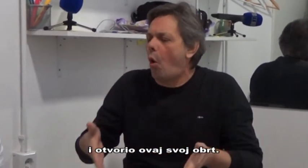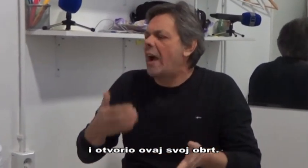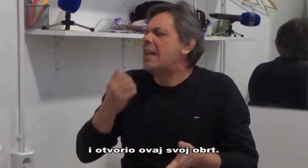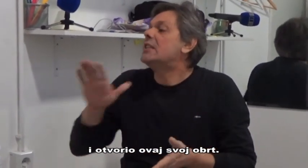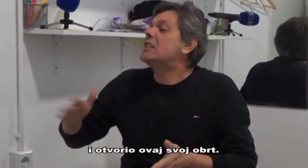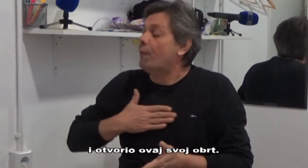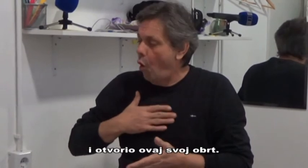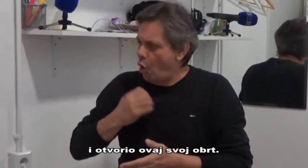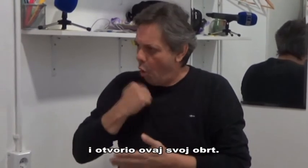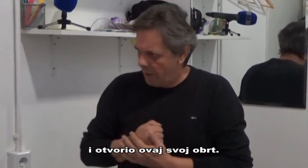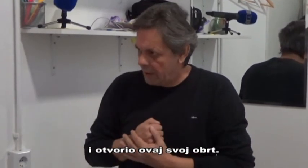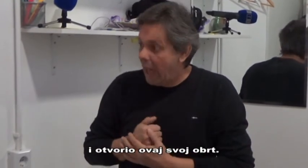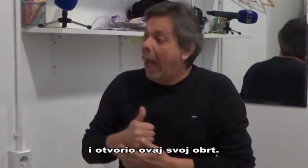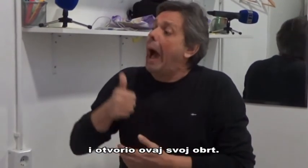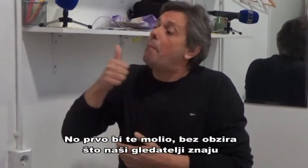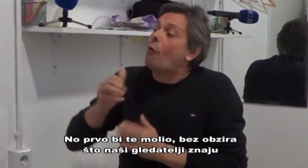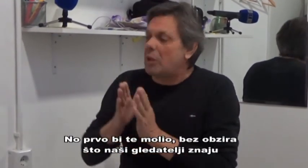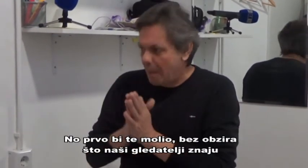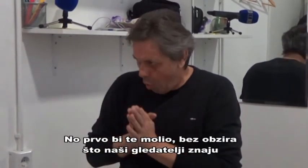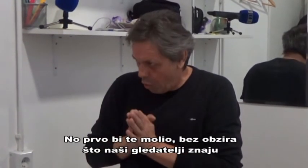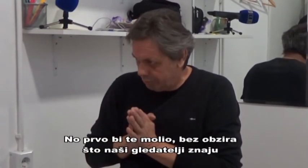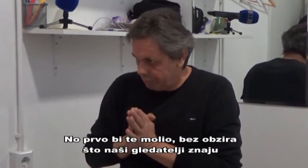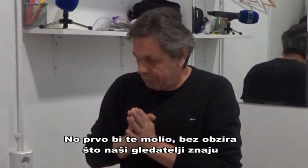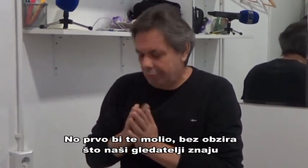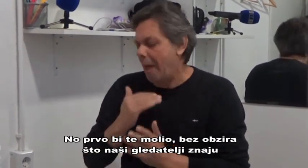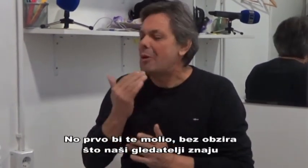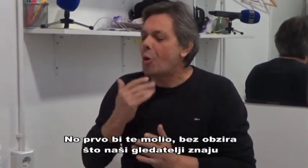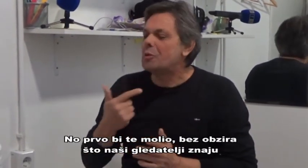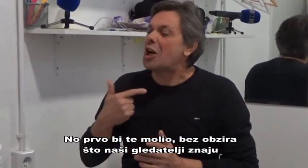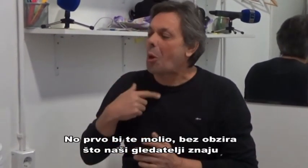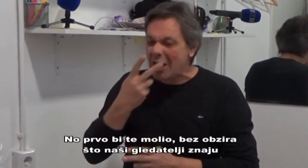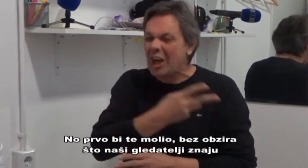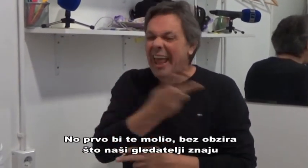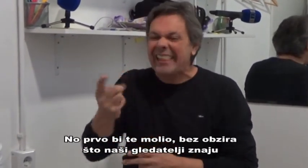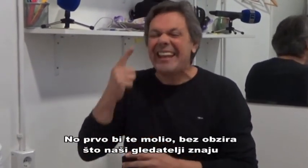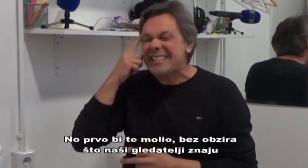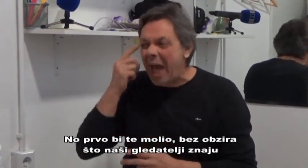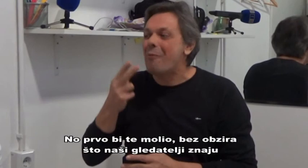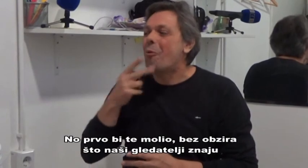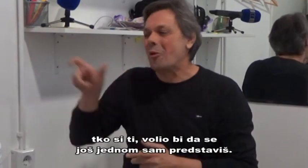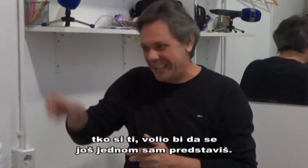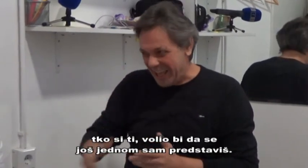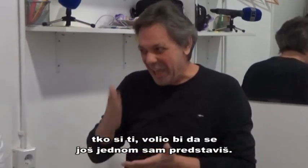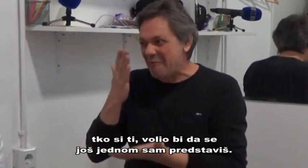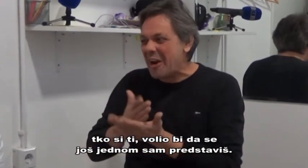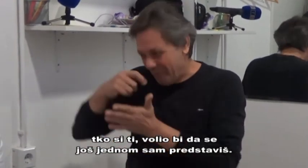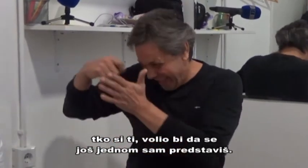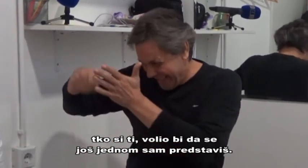ovaj svoj obrt. A prvo bi te molio, bez obzira što naši gledatelji znaju ko si ti, već smo te